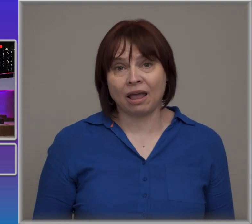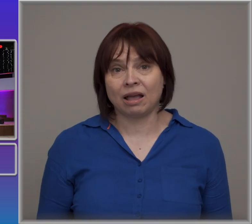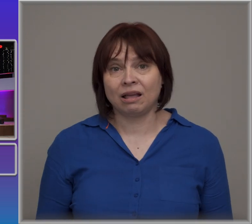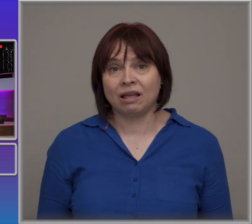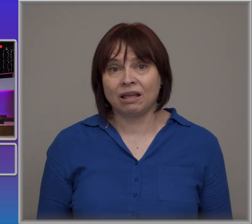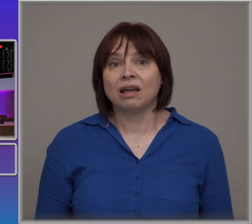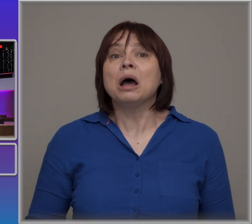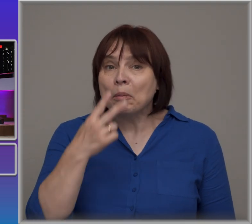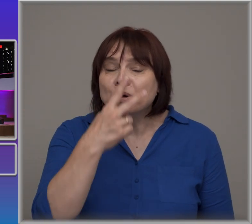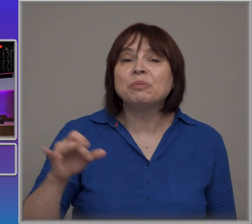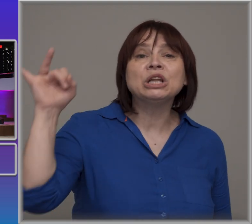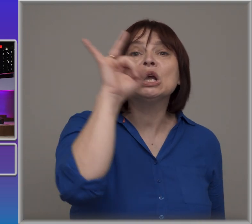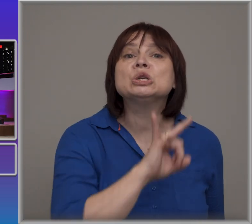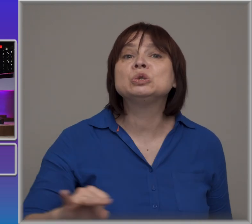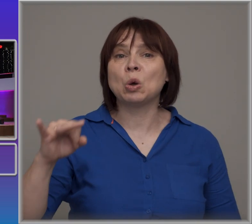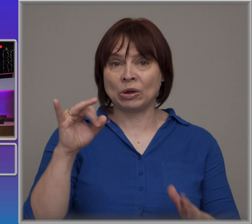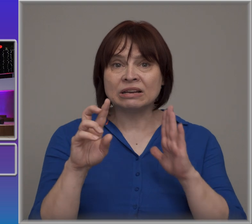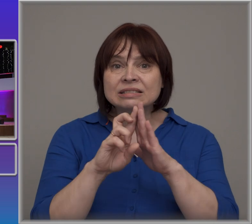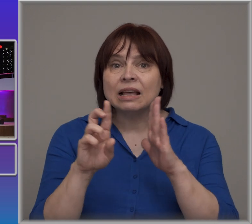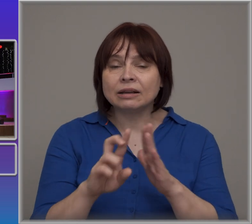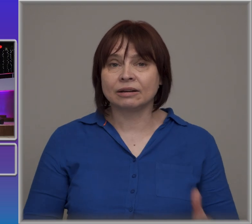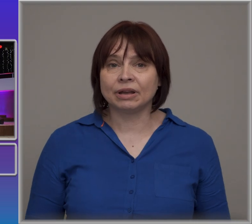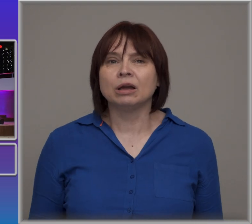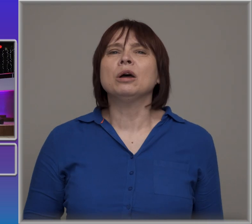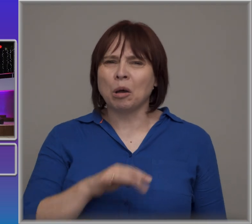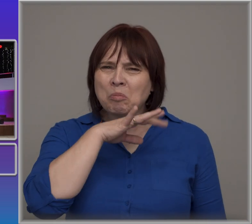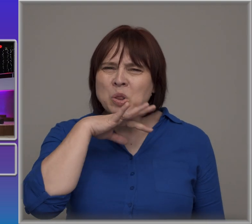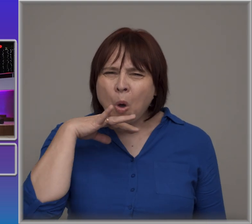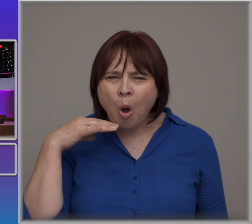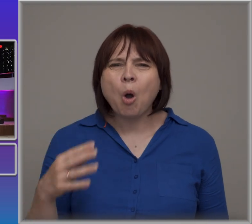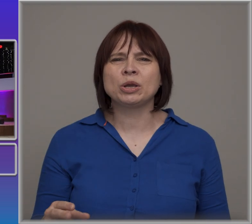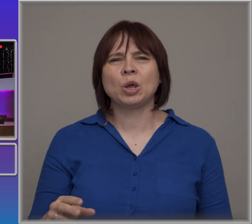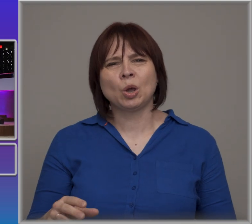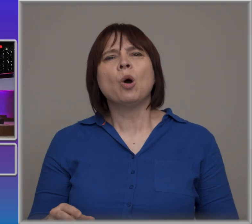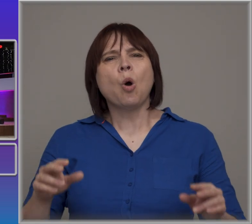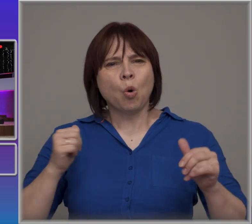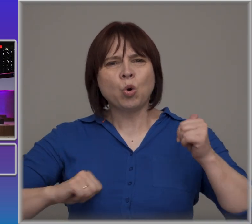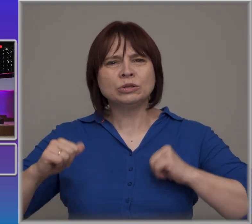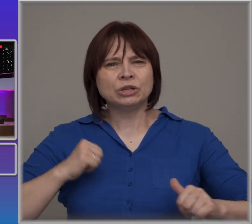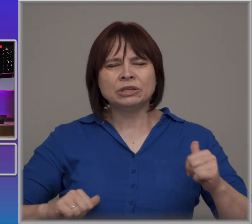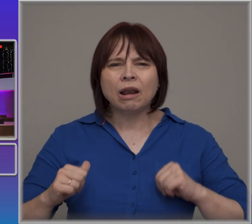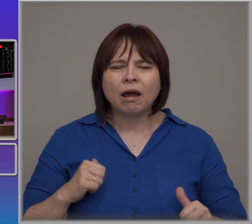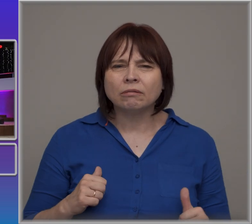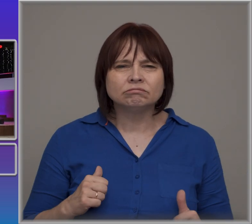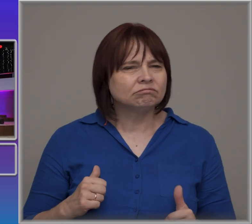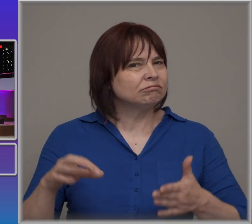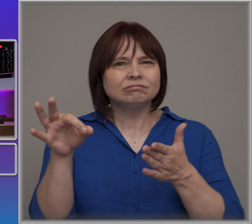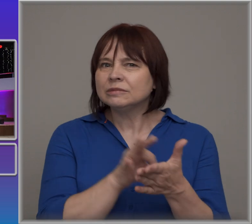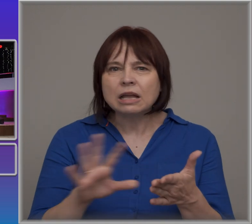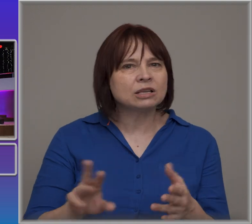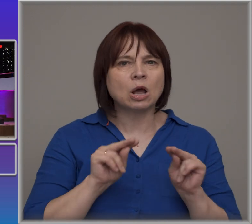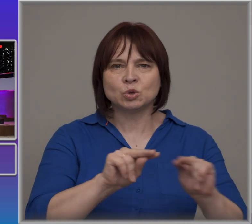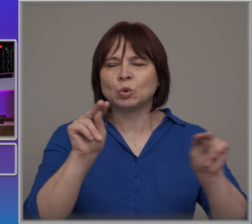в труде. Это библейская концепция. Но языческая концепция, она разделяла людей. Она говорила, что есть